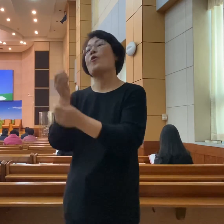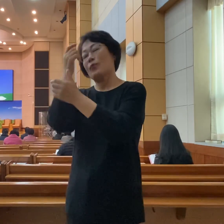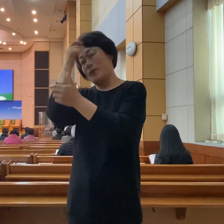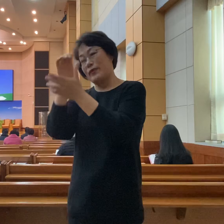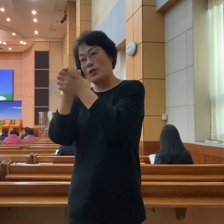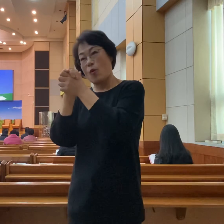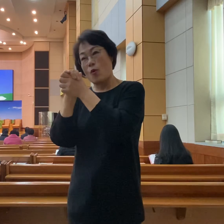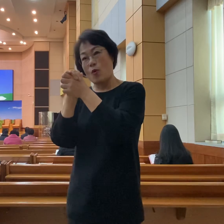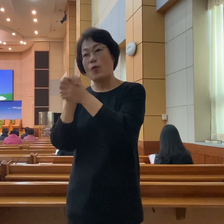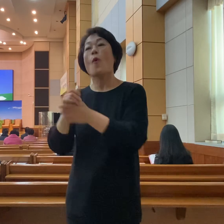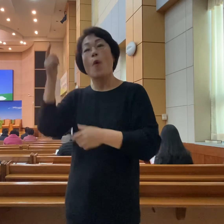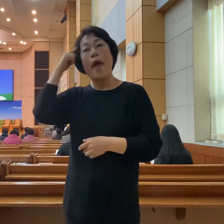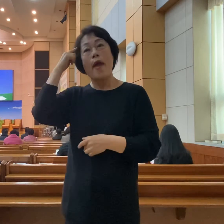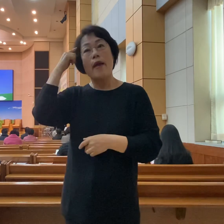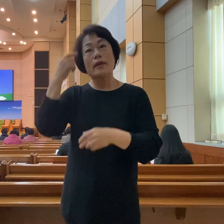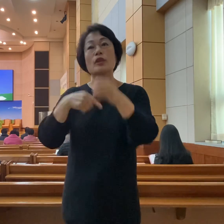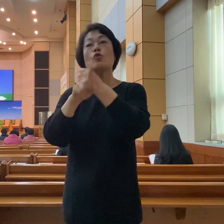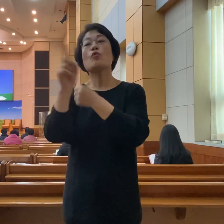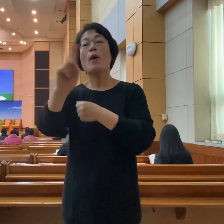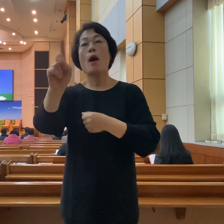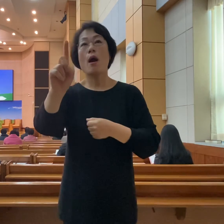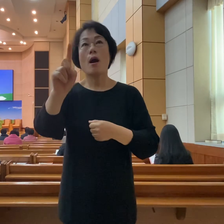왜 그렇습니까?